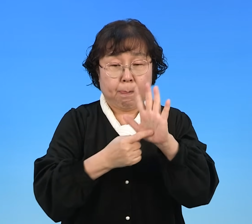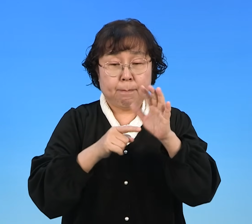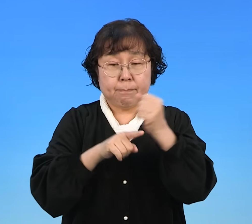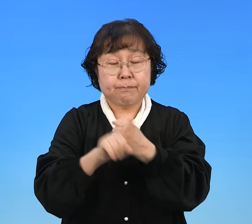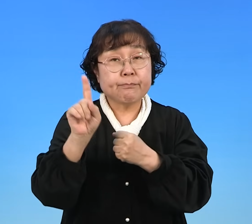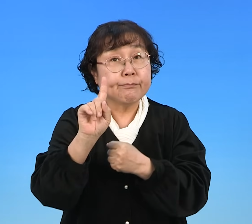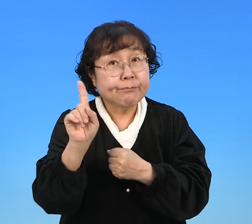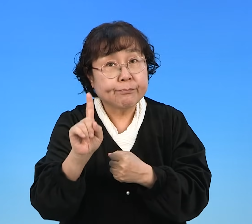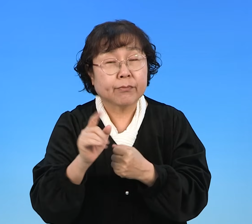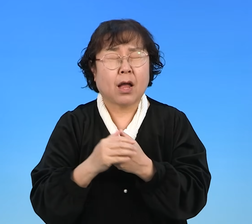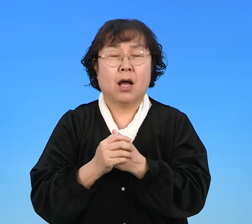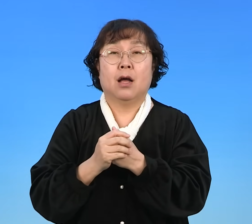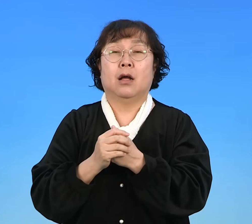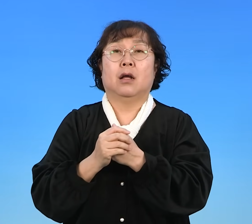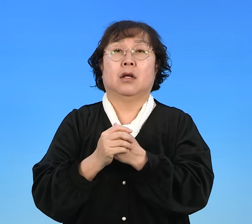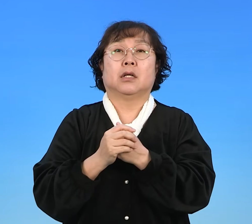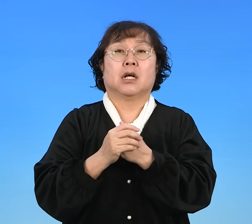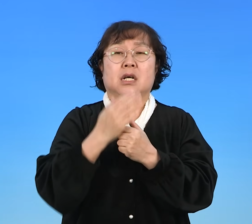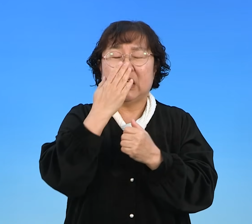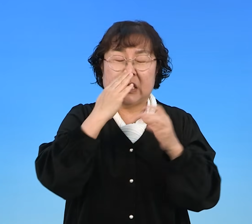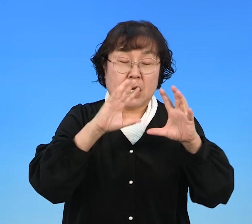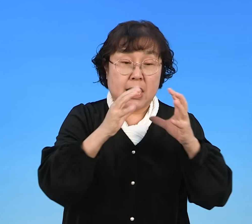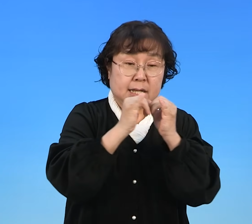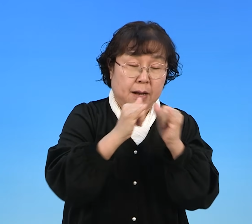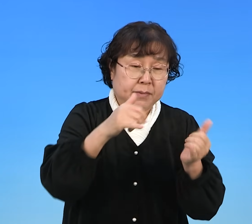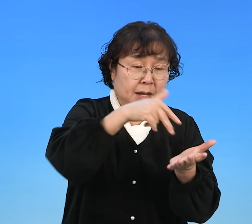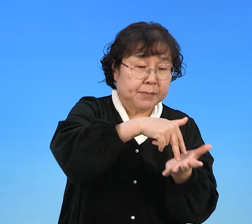나왔습니까? 지금 이스라엘 백성들의 현실은요,